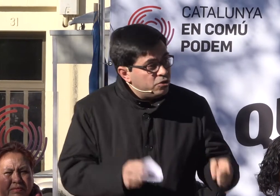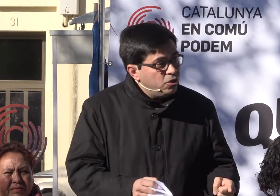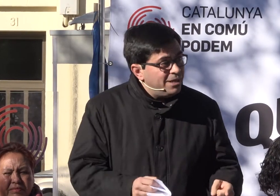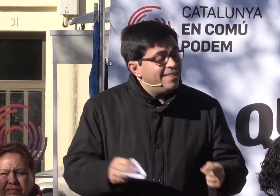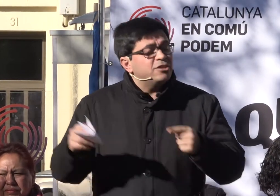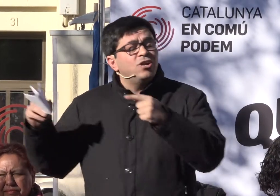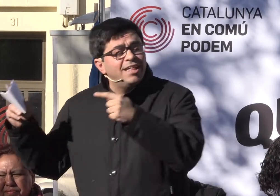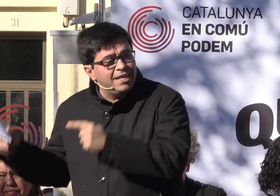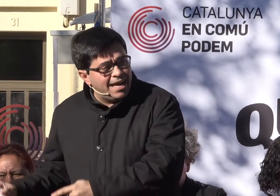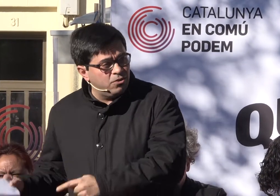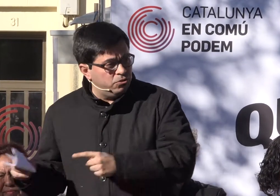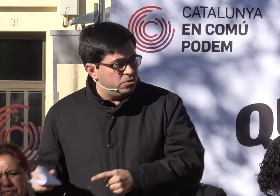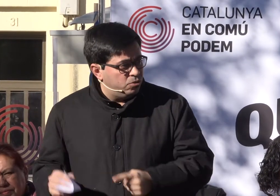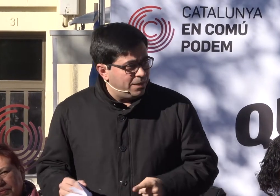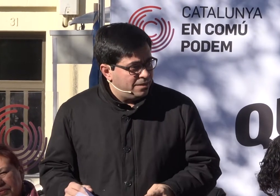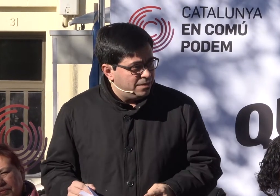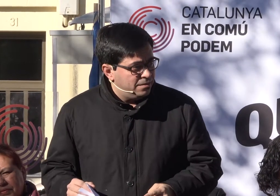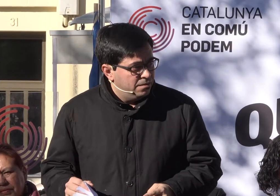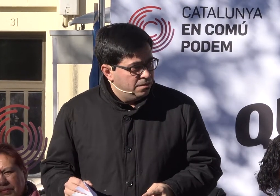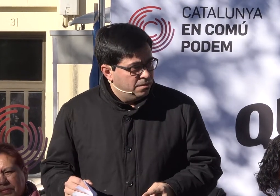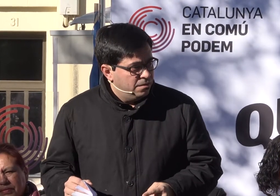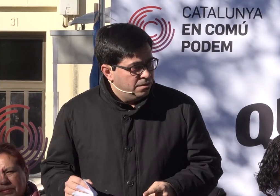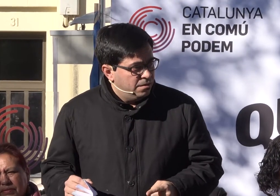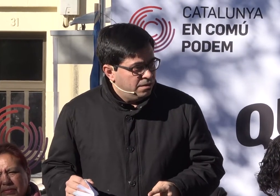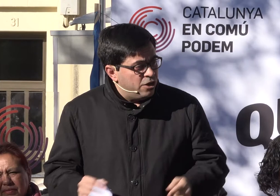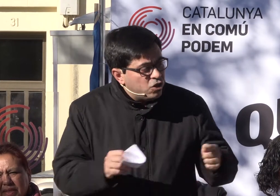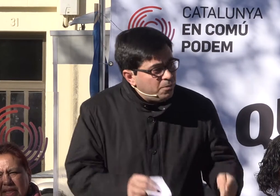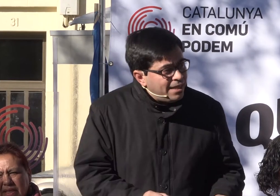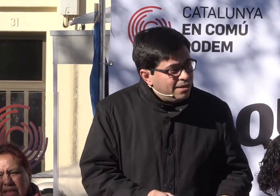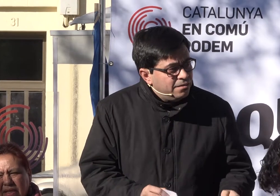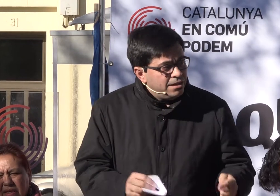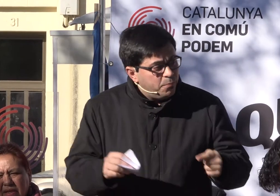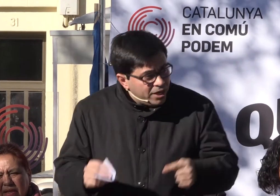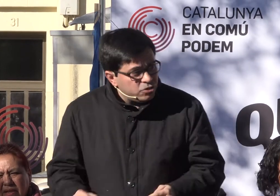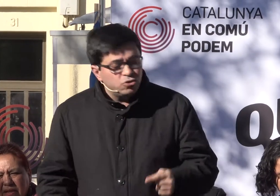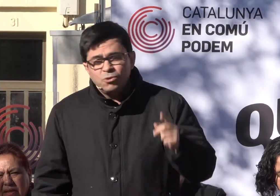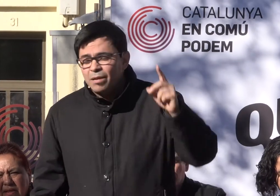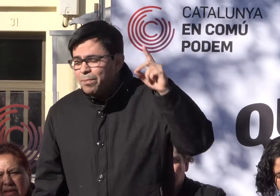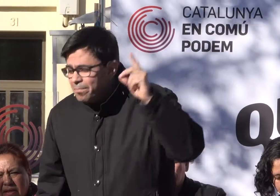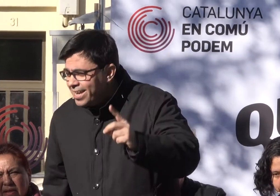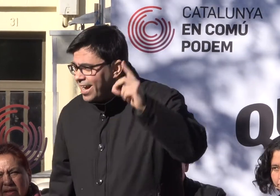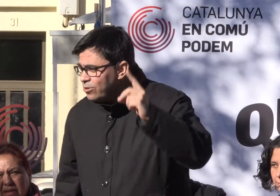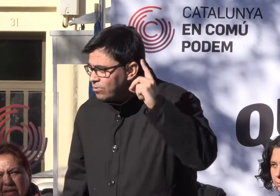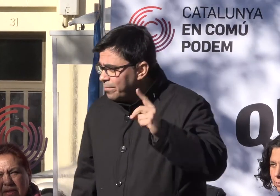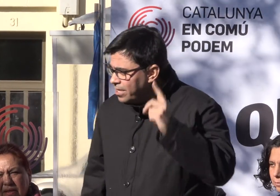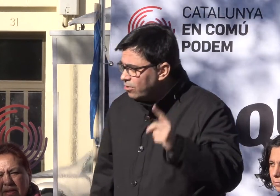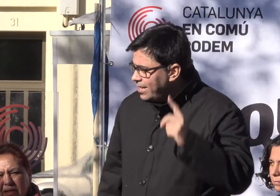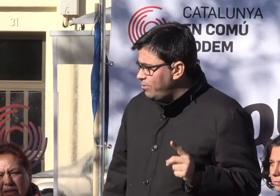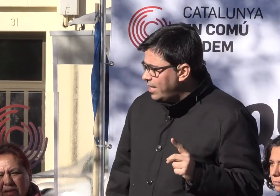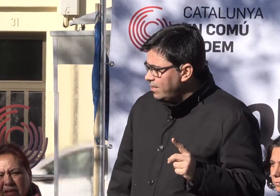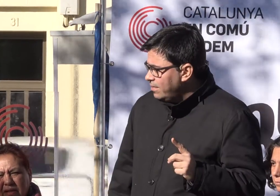no se olvida de la solidaridad con todos estos países y no se olvida y por eso somos el primer ayuntamiento